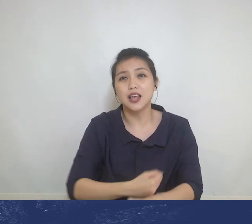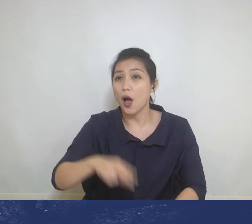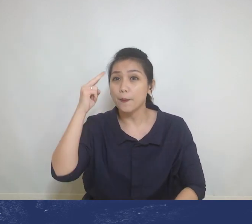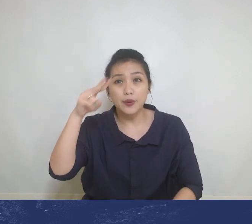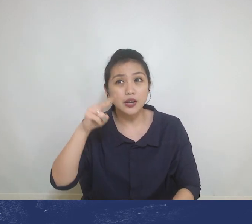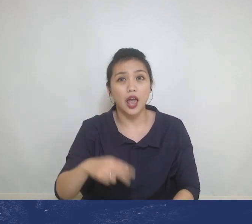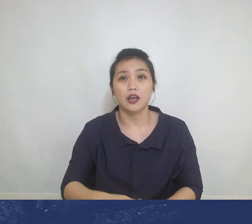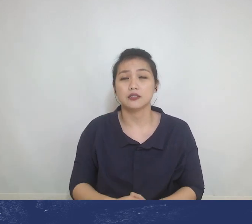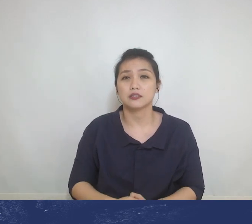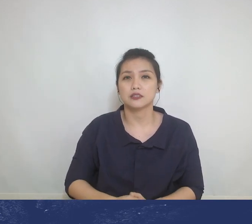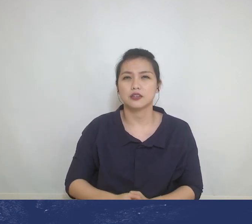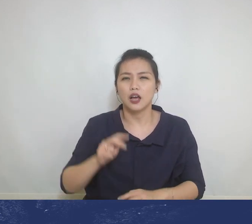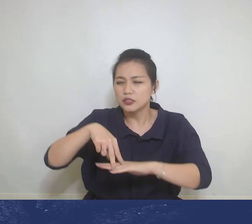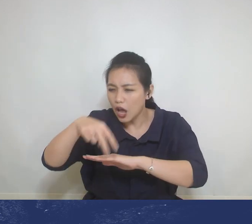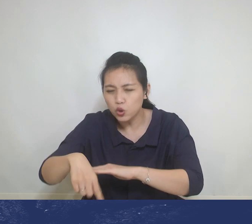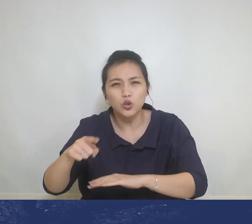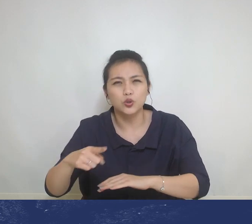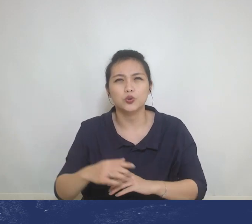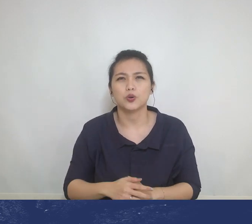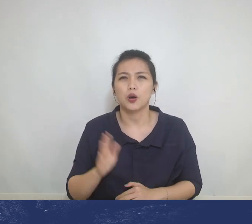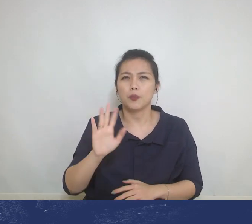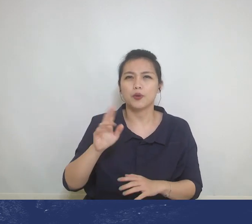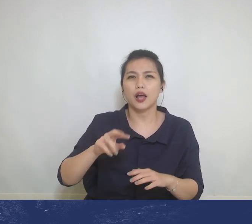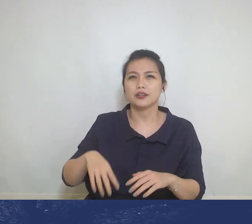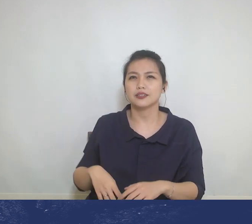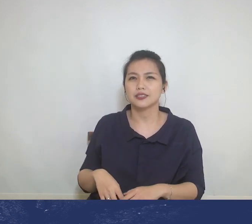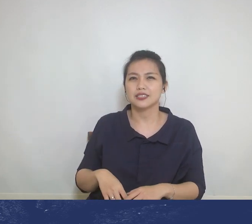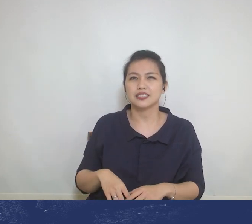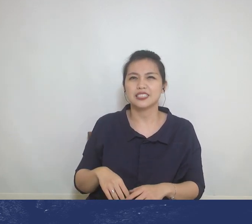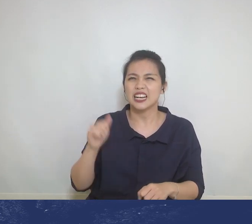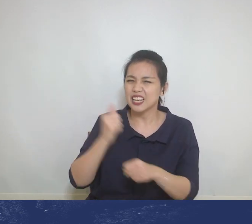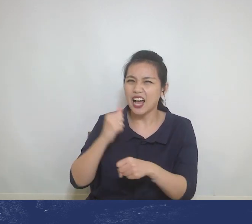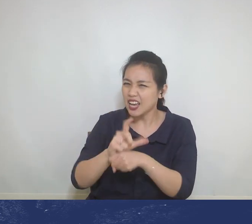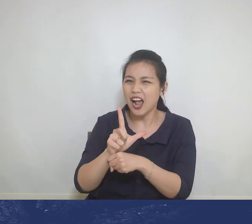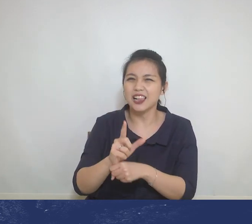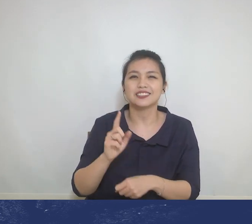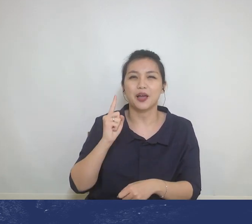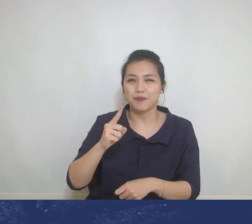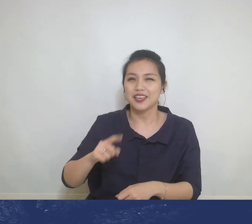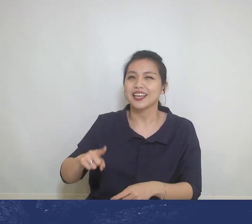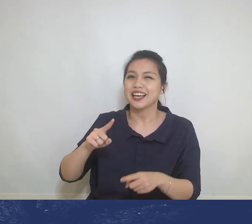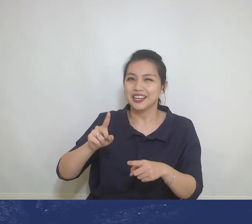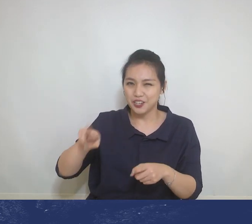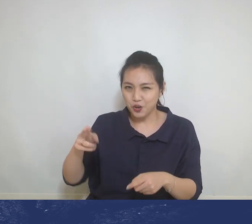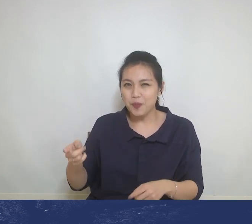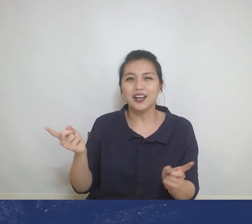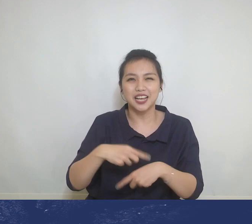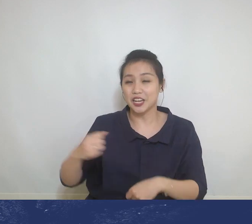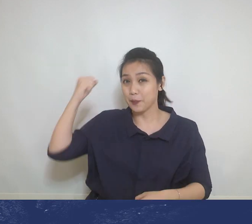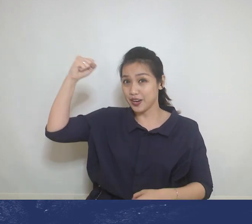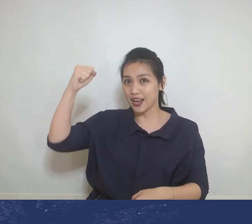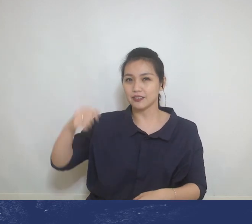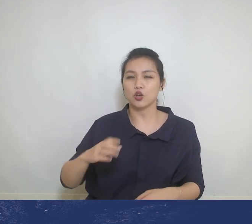sanggup Tuhan, lihat bahwa terpelecok mereka itu akan diubahkan menjadi kemenangan Tuhan. Kami berdoa Tuhan